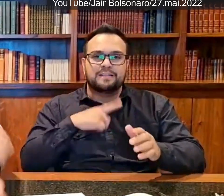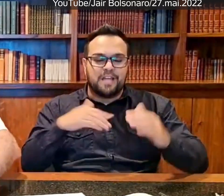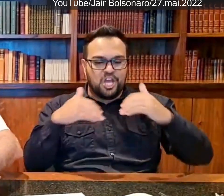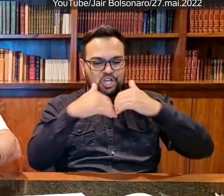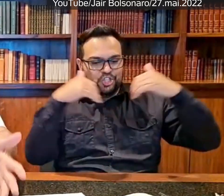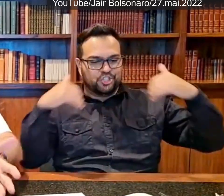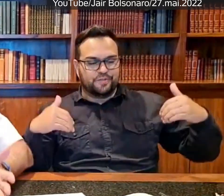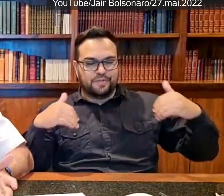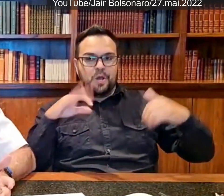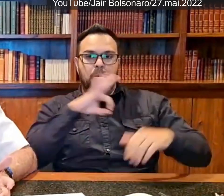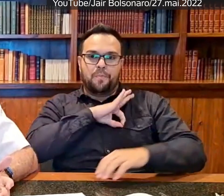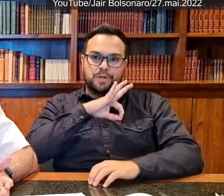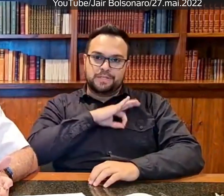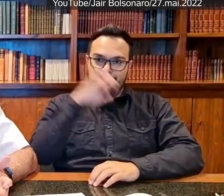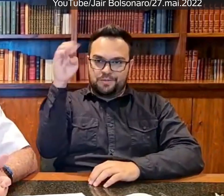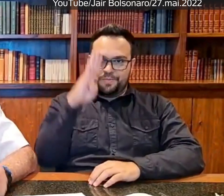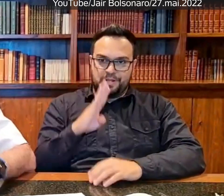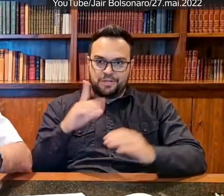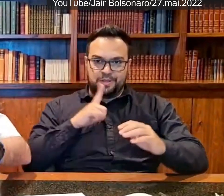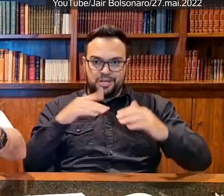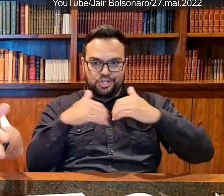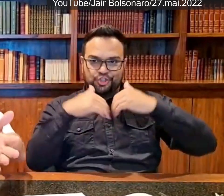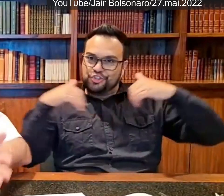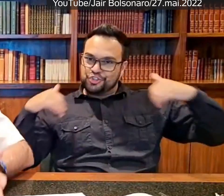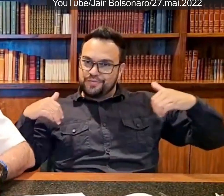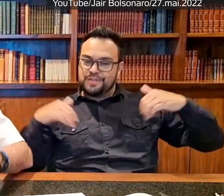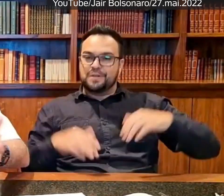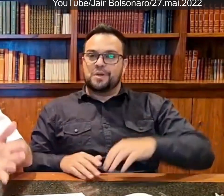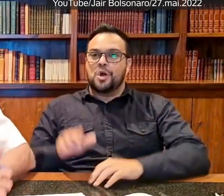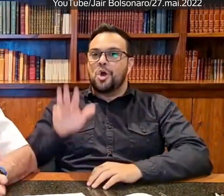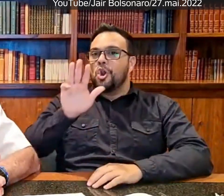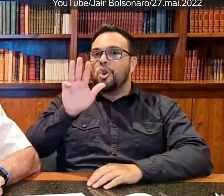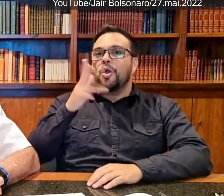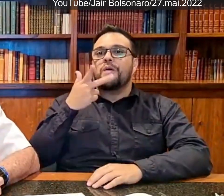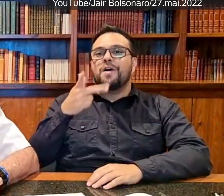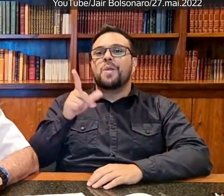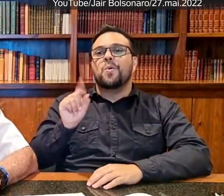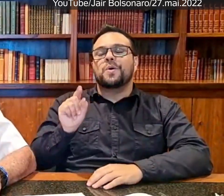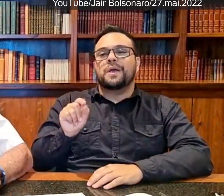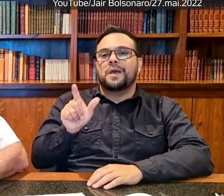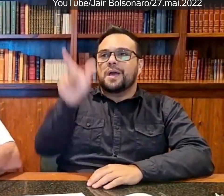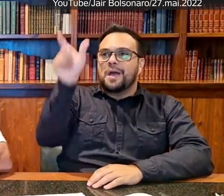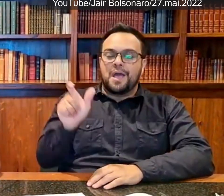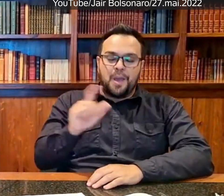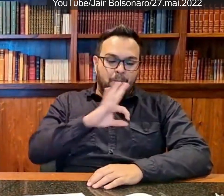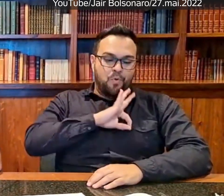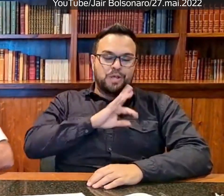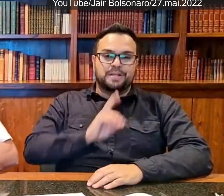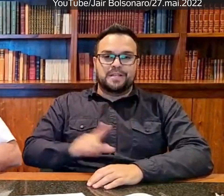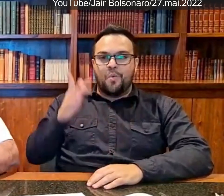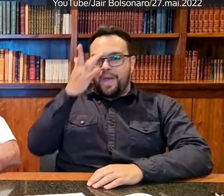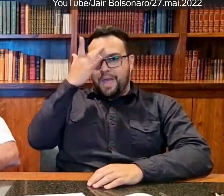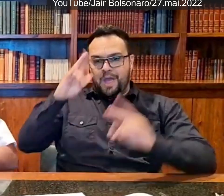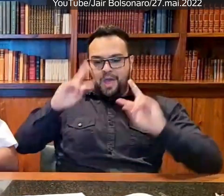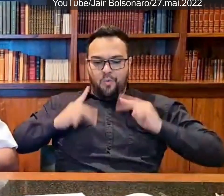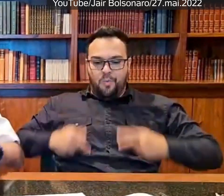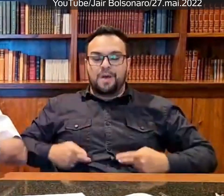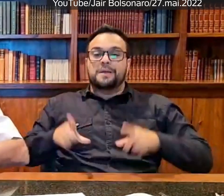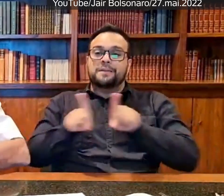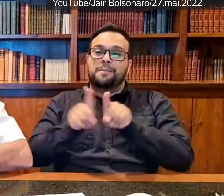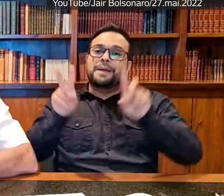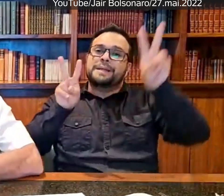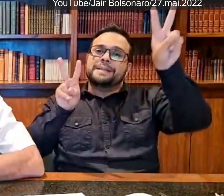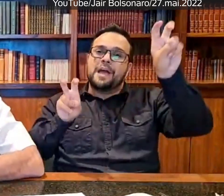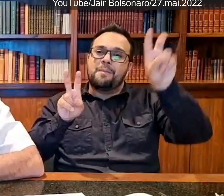os policiais do Brasil estão divididos, ainda mais depois que o Lula falou que policial não é gente. E no tocante evangélico, tá?